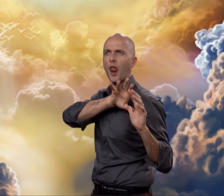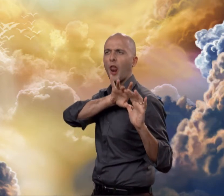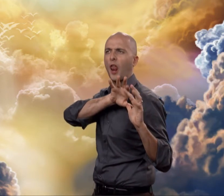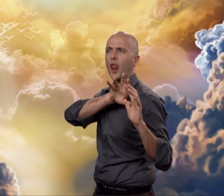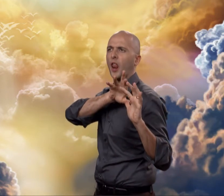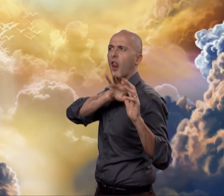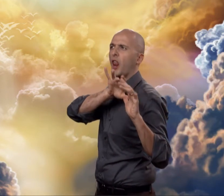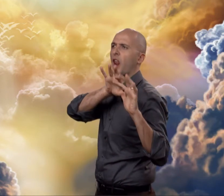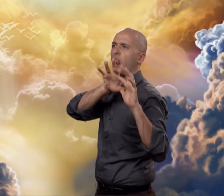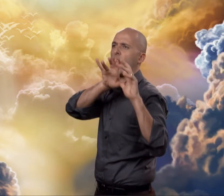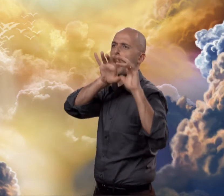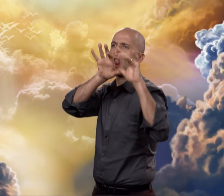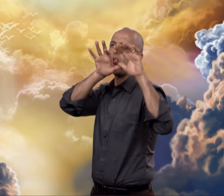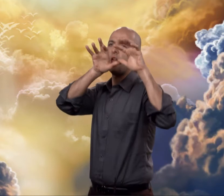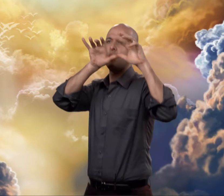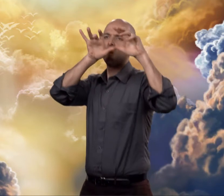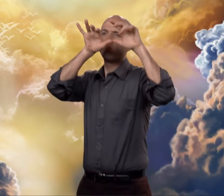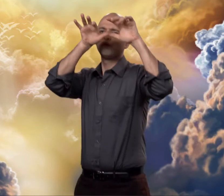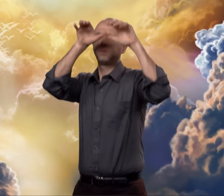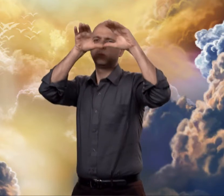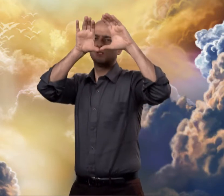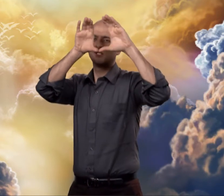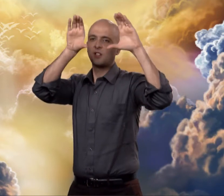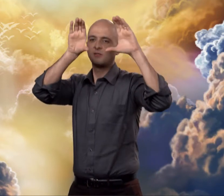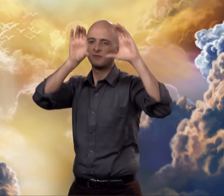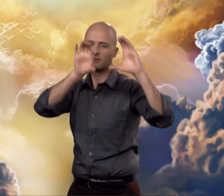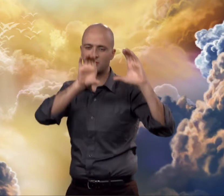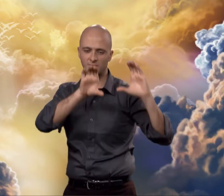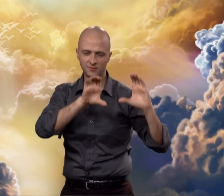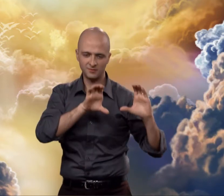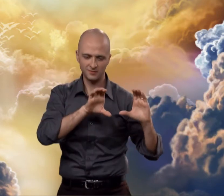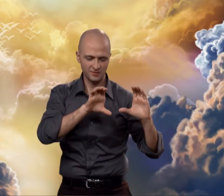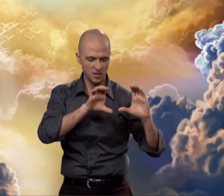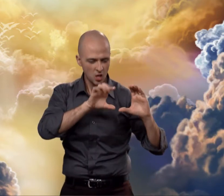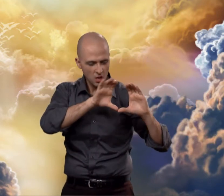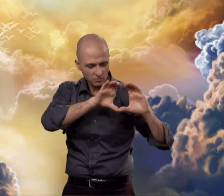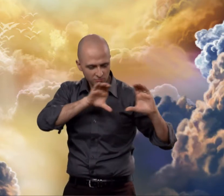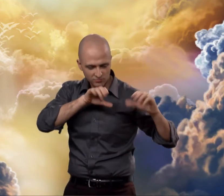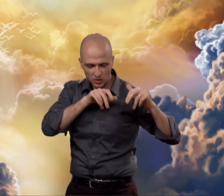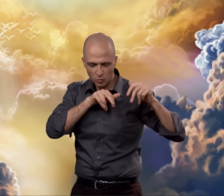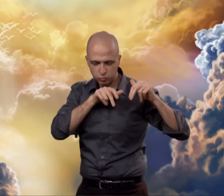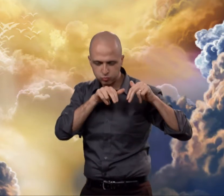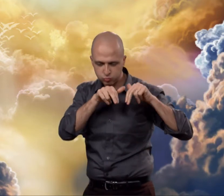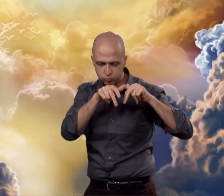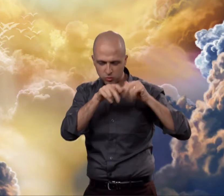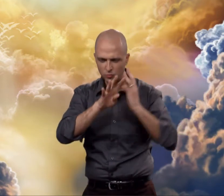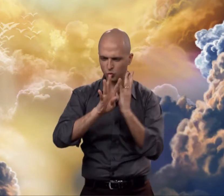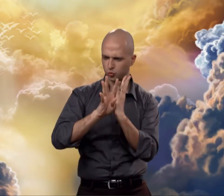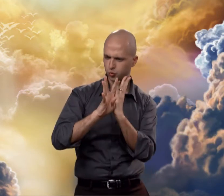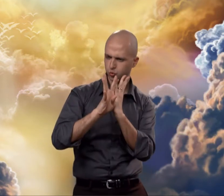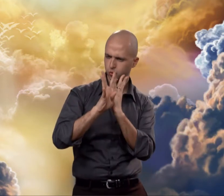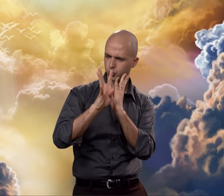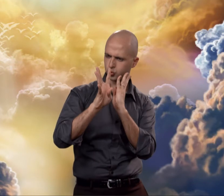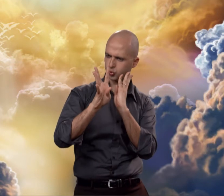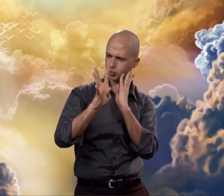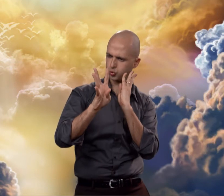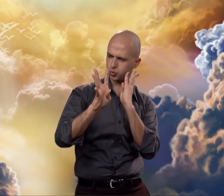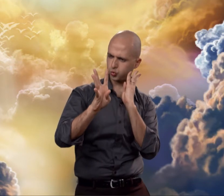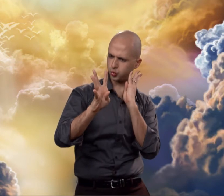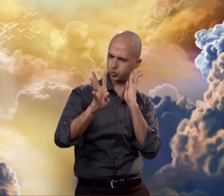seu sangue, declarando: aqui estou eu, com os filhos que Deus me deu. Eu os protegi e os guardei no